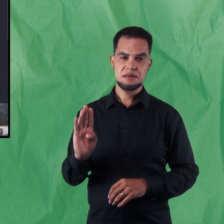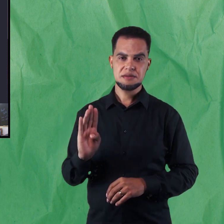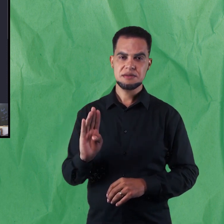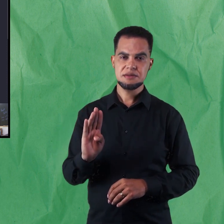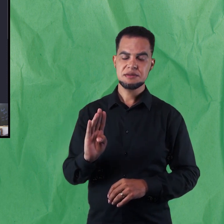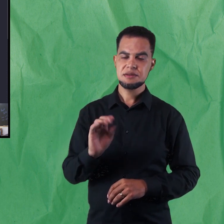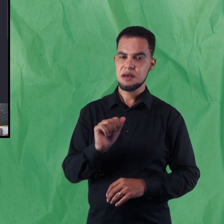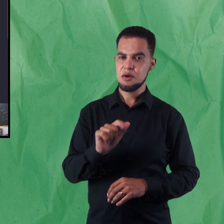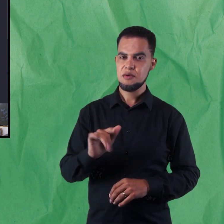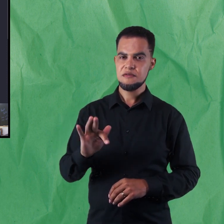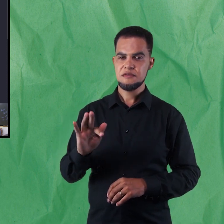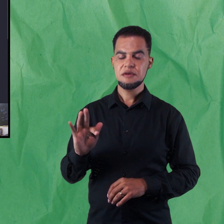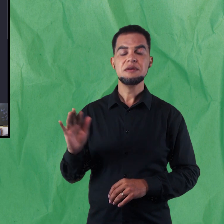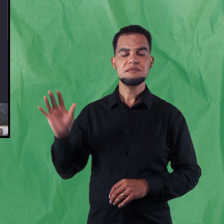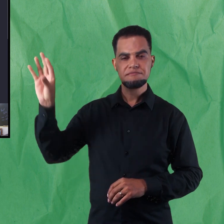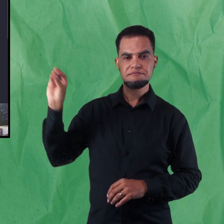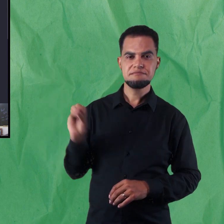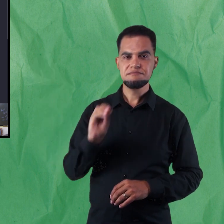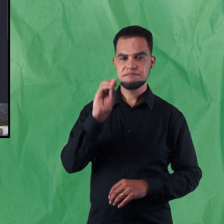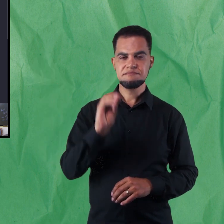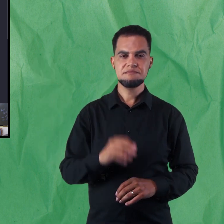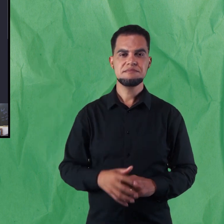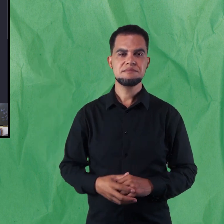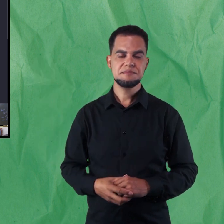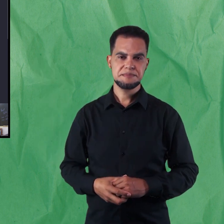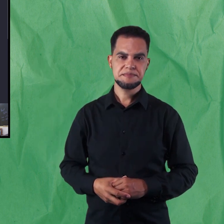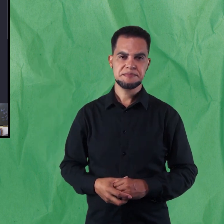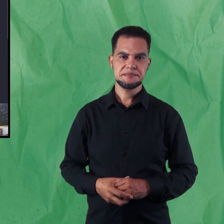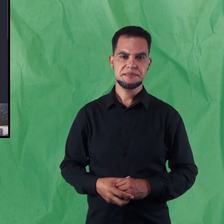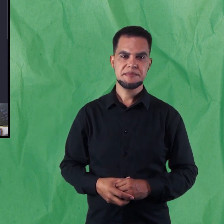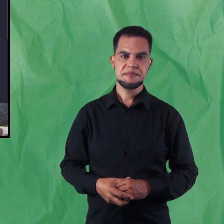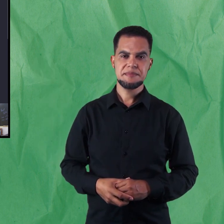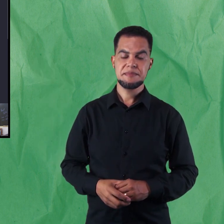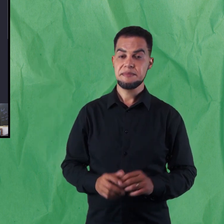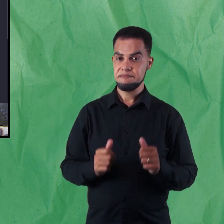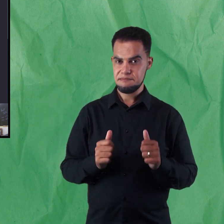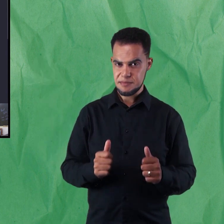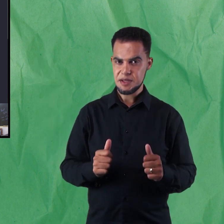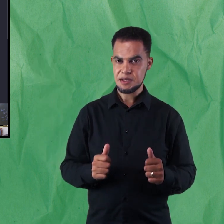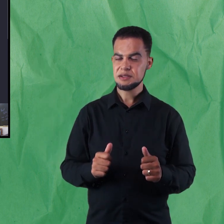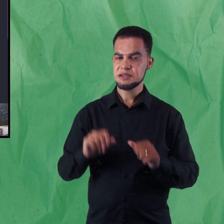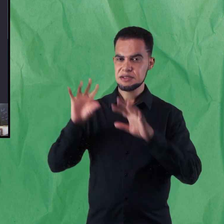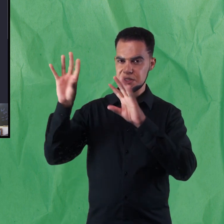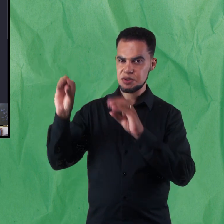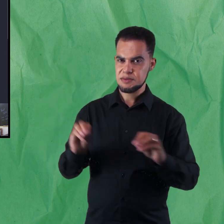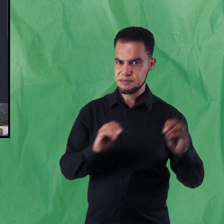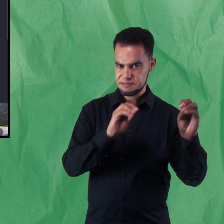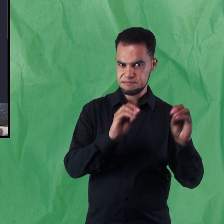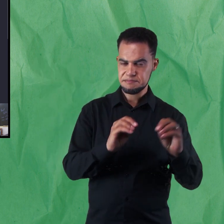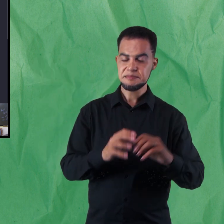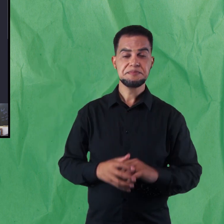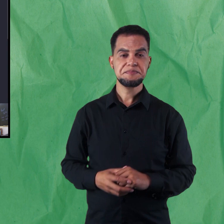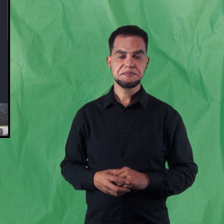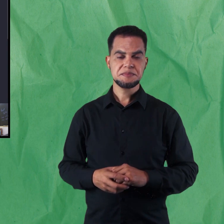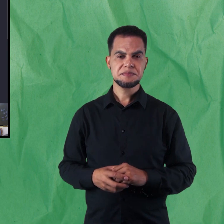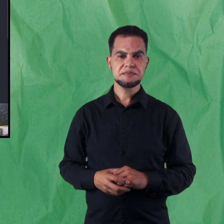Firebase Auth, tá? Beleza. Então nós importamos o Auth de